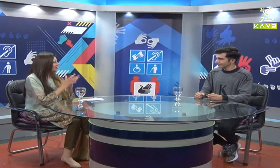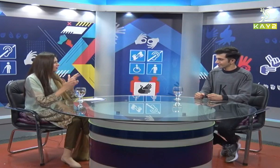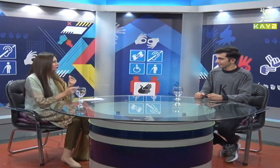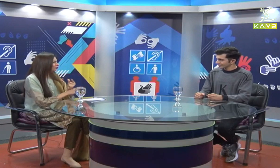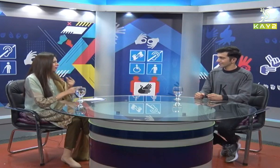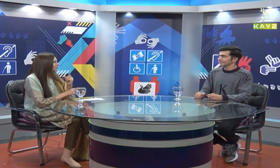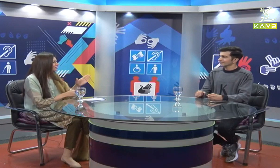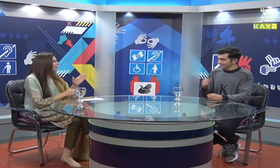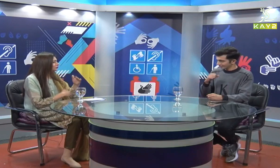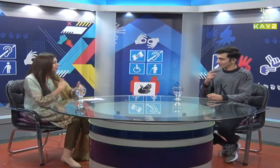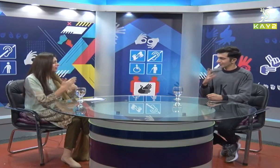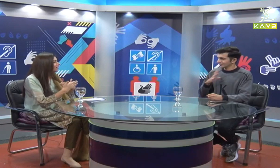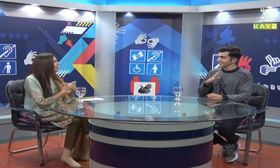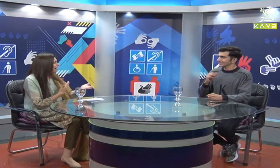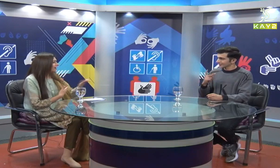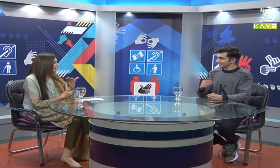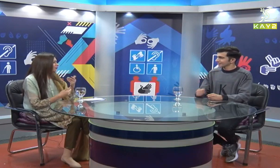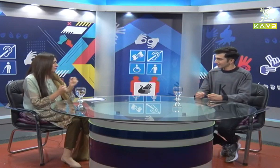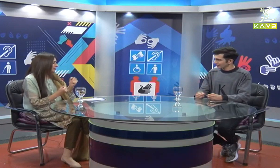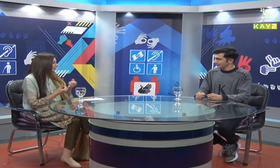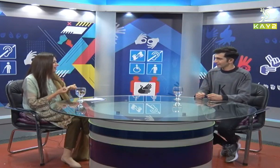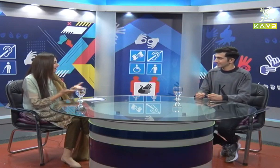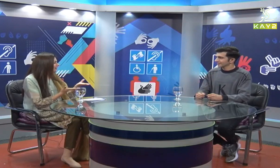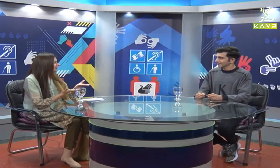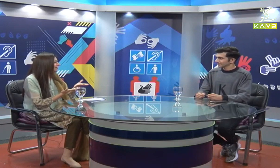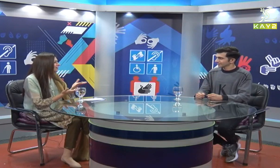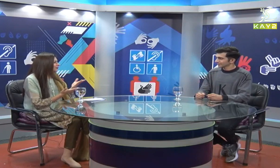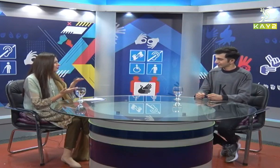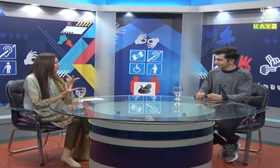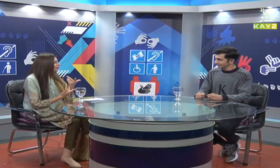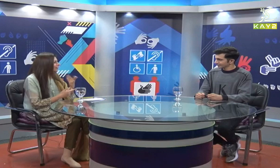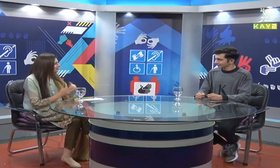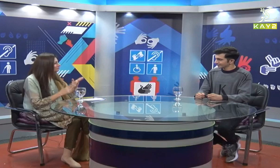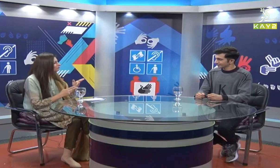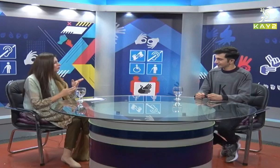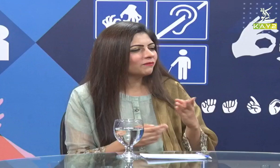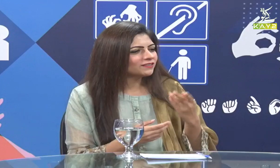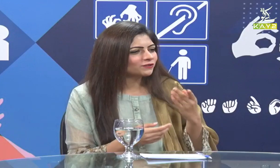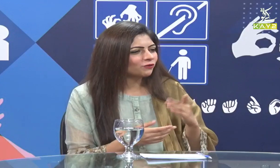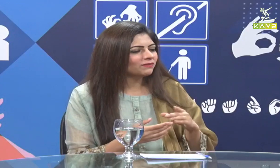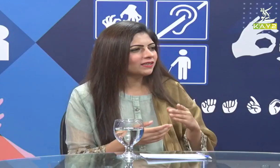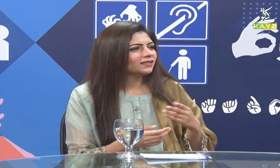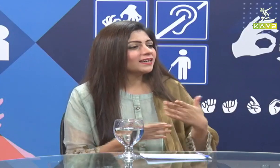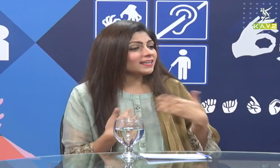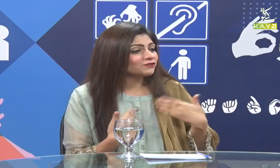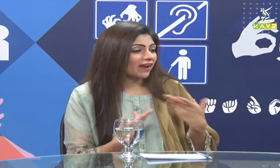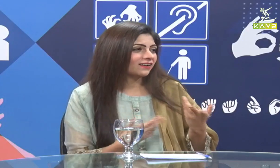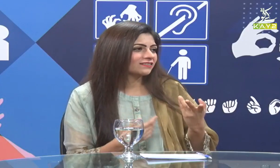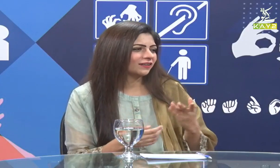साइन तो थोड़े से सिखा दो ताकि आगे वो जब सर्दियां आ रही हैं तो वो इन मोमेंट्स को भी इंजॉय कर सकें